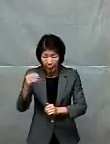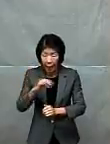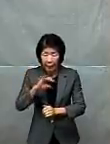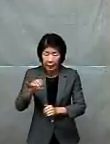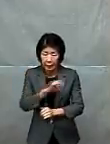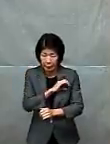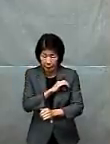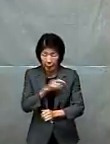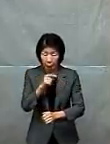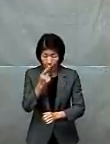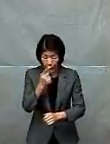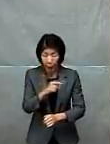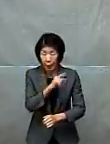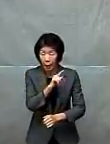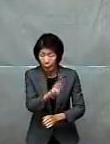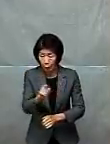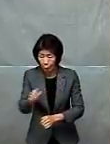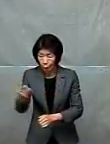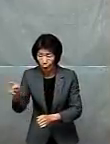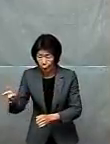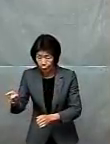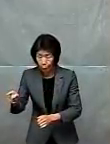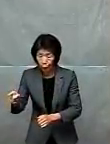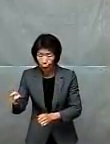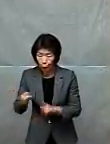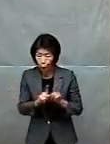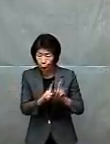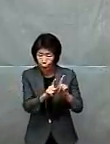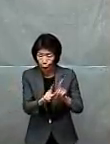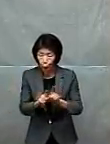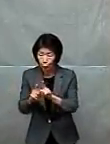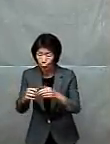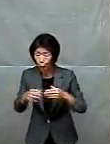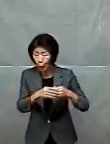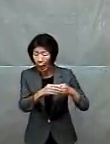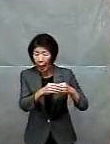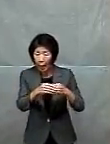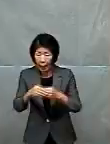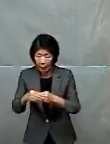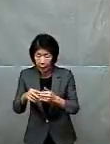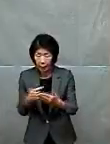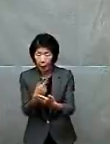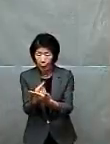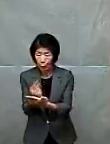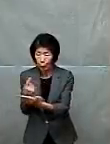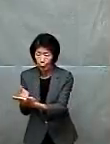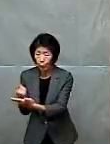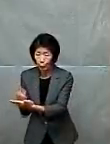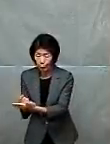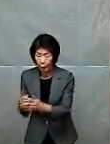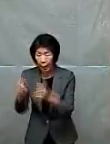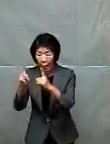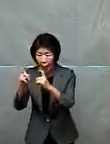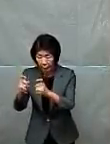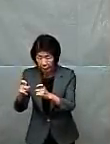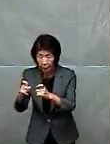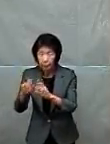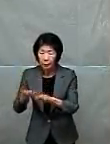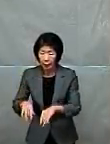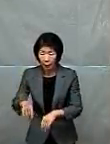私はそれぞれの、地元町長さんと一緒にご案内をいただいて出席し、ご挨拶の中